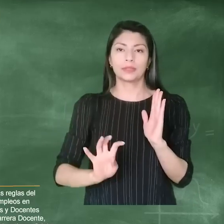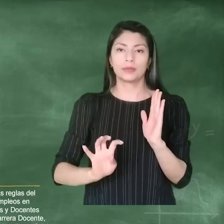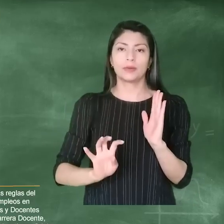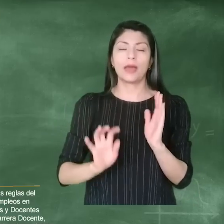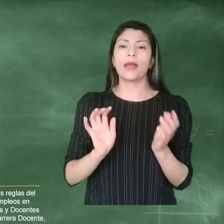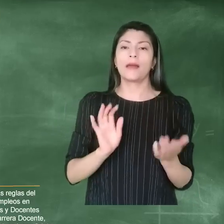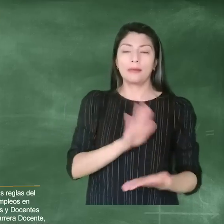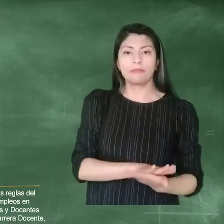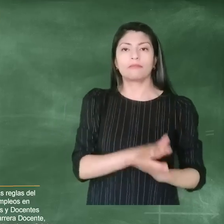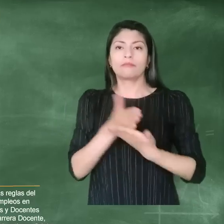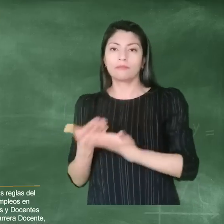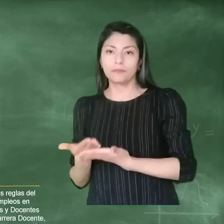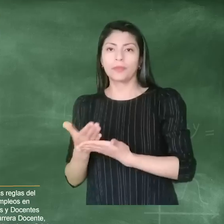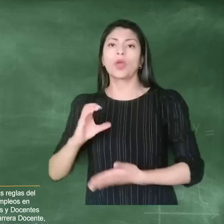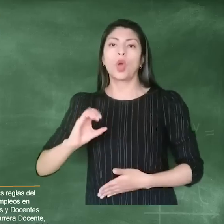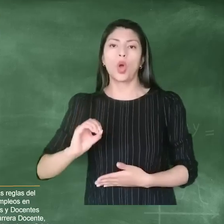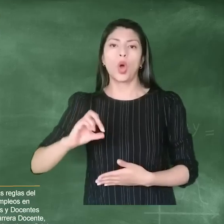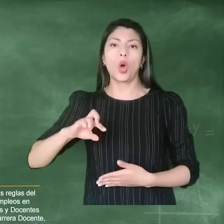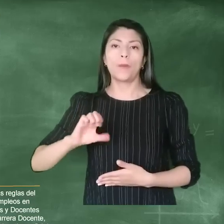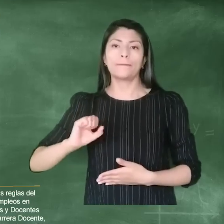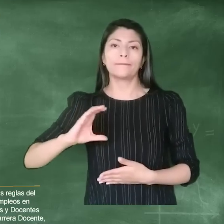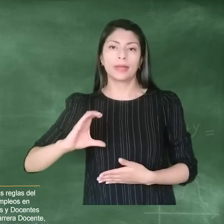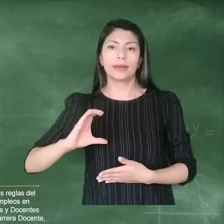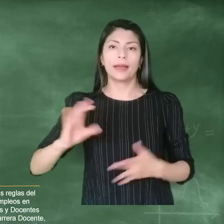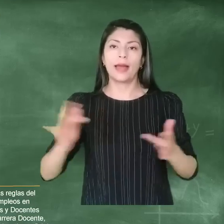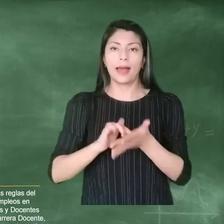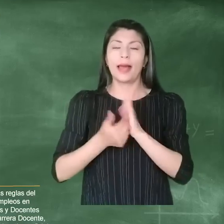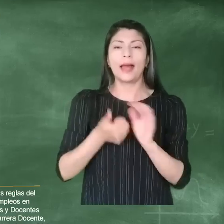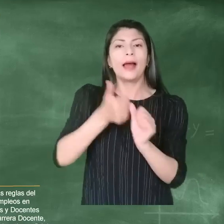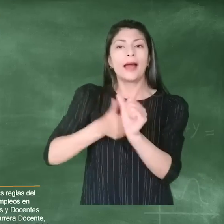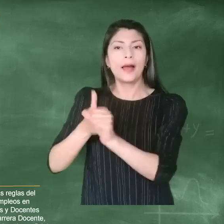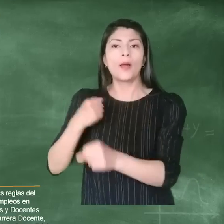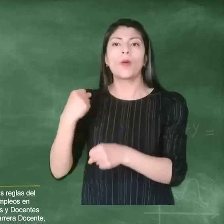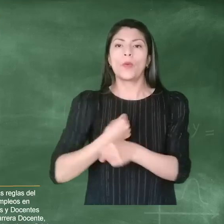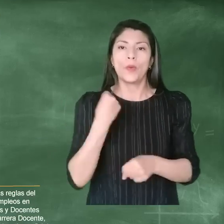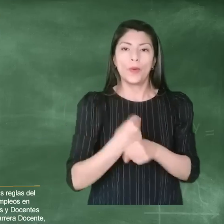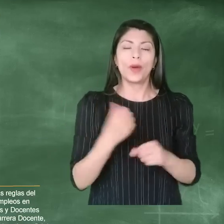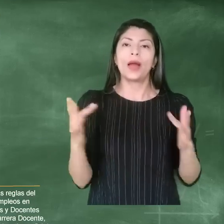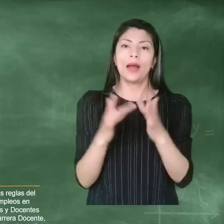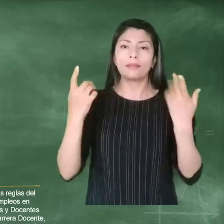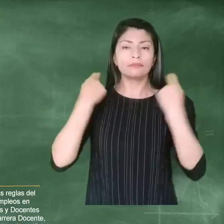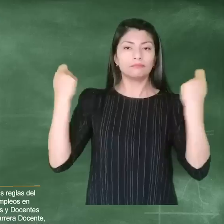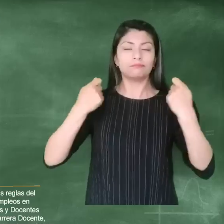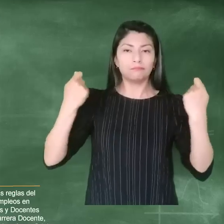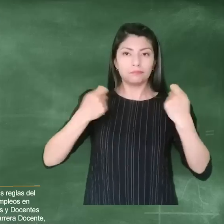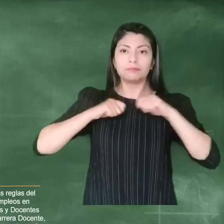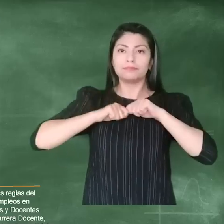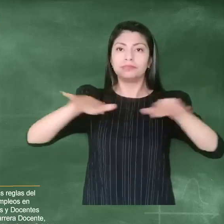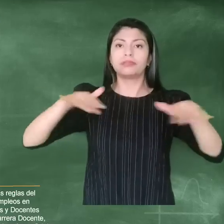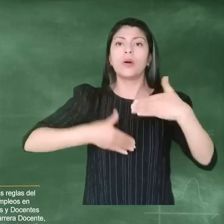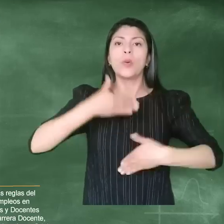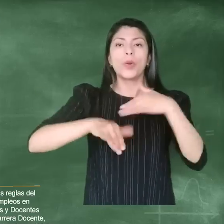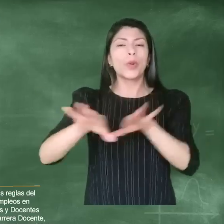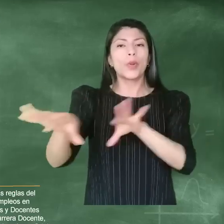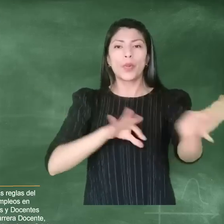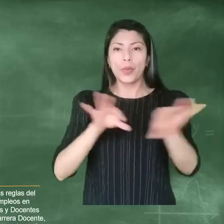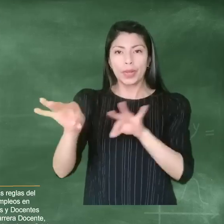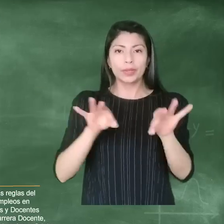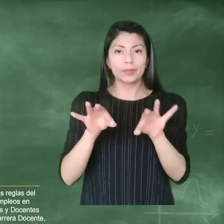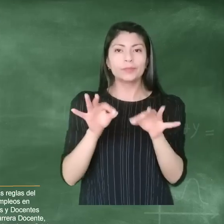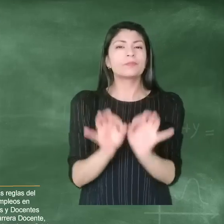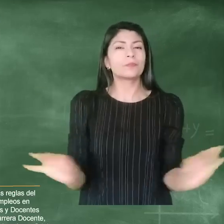00253 de 2019, transcritos en la OPEC, para cada uno de los empleos ofertados en este proceso